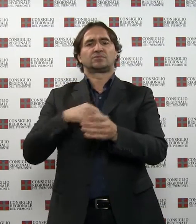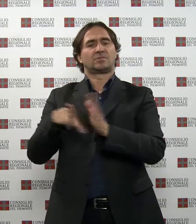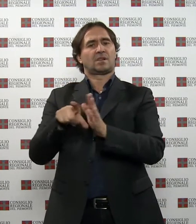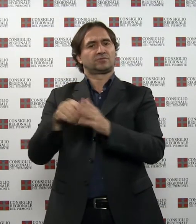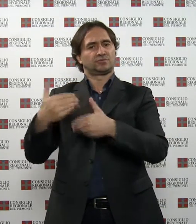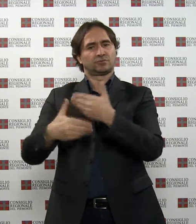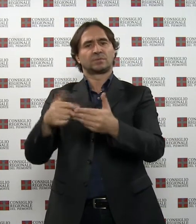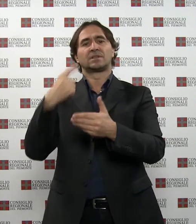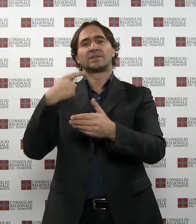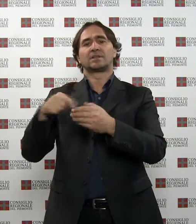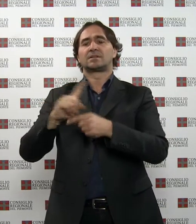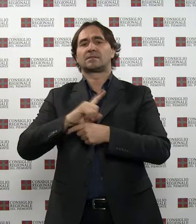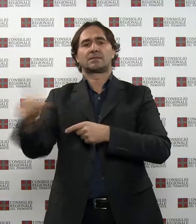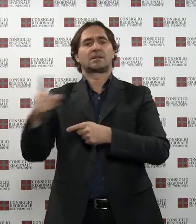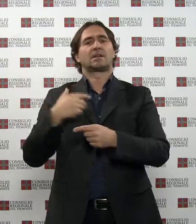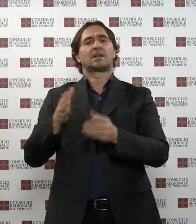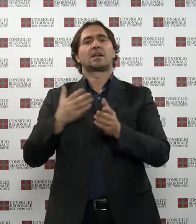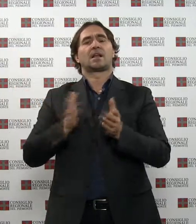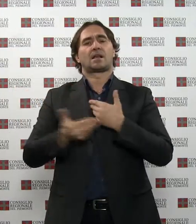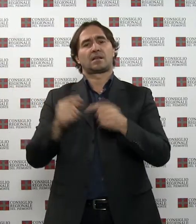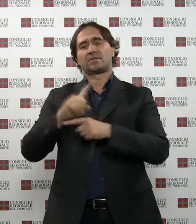carica fino alla scadenza del Consiglio regionale.